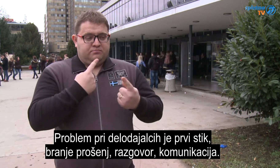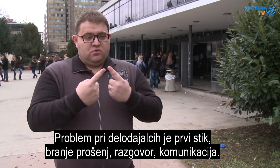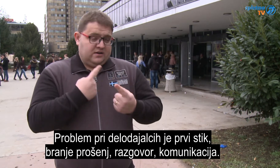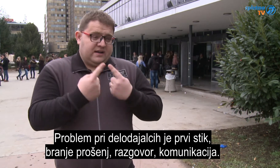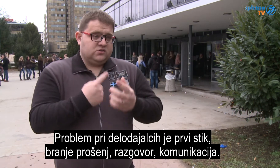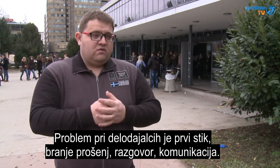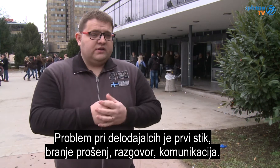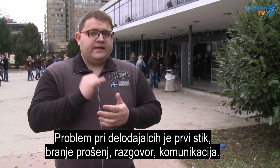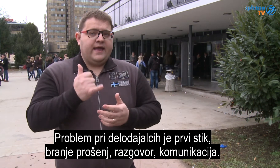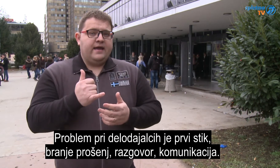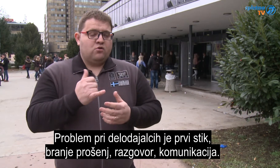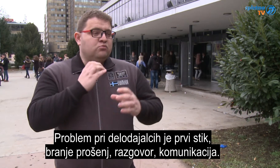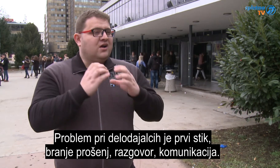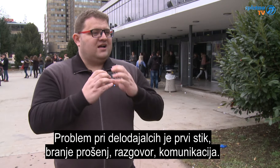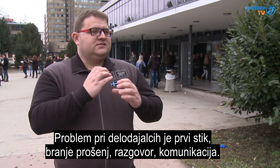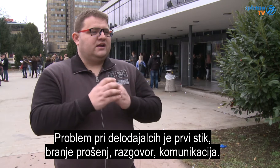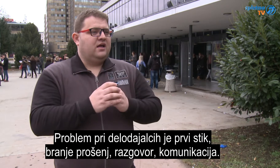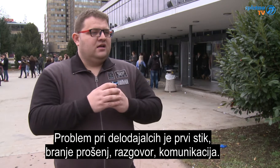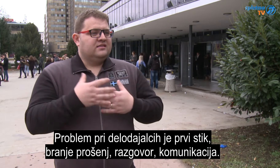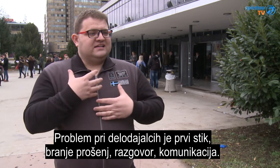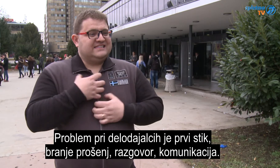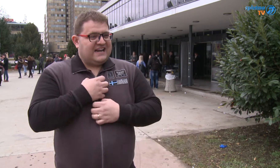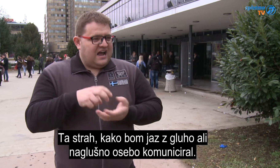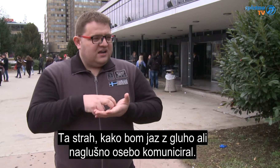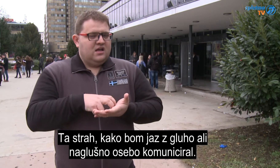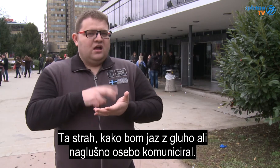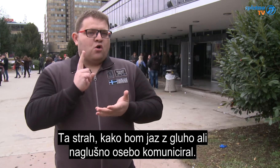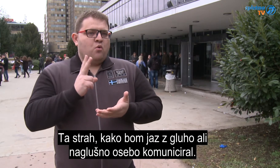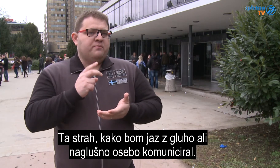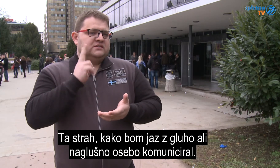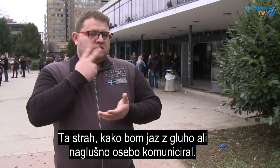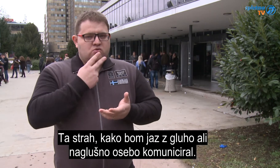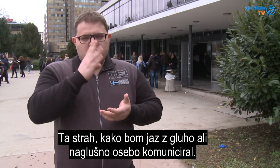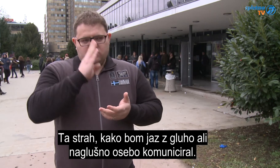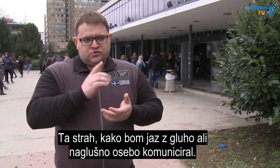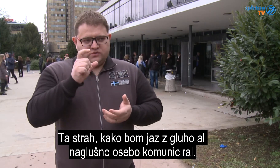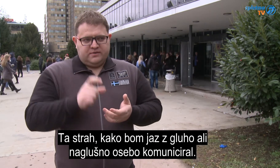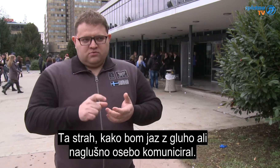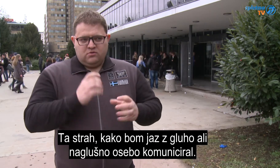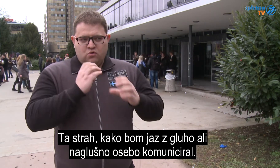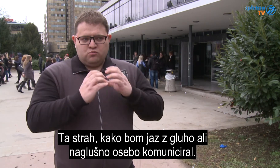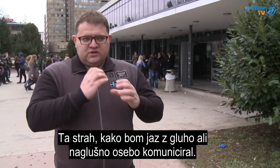pa na razgovorih je komunikacija. Ta strah, kako bom jaz z gluho naglušno osebo